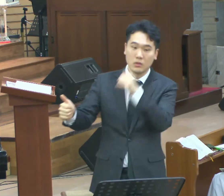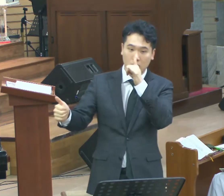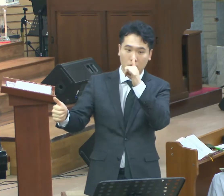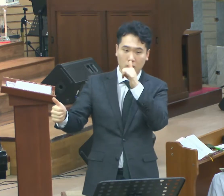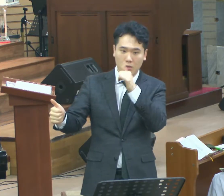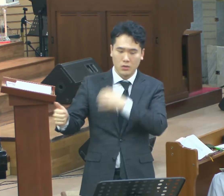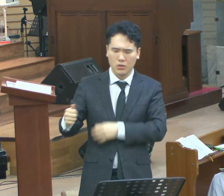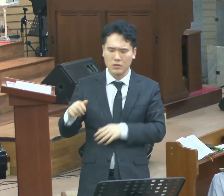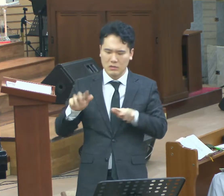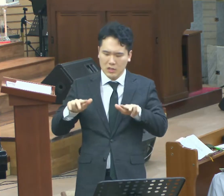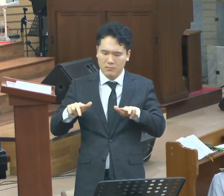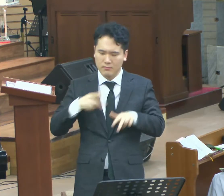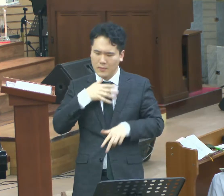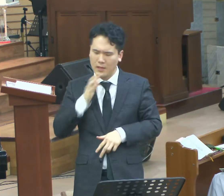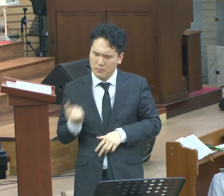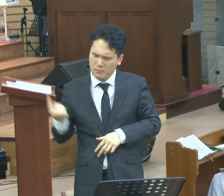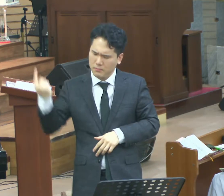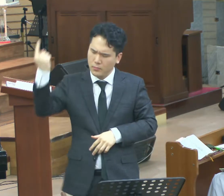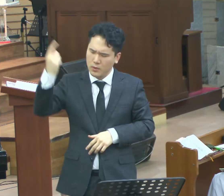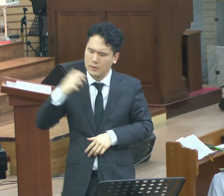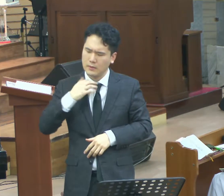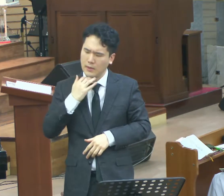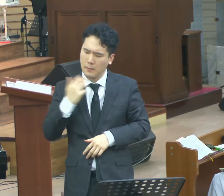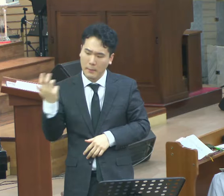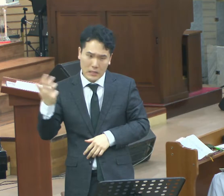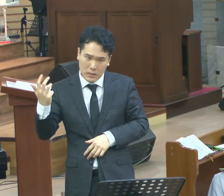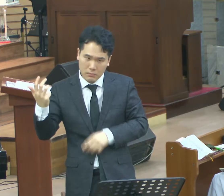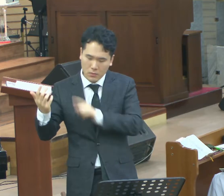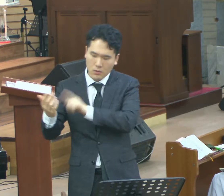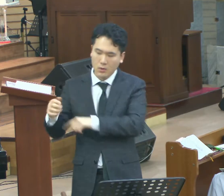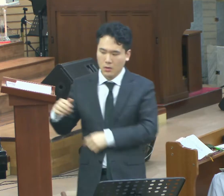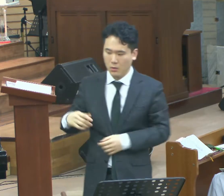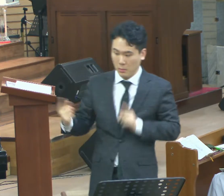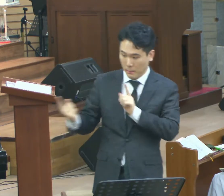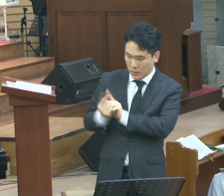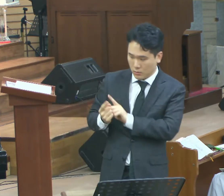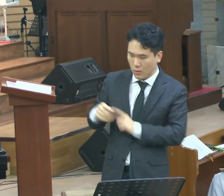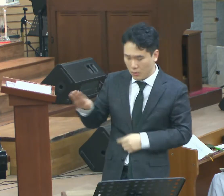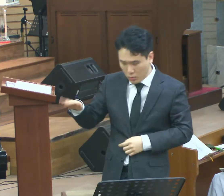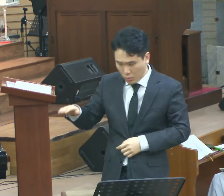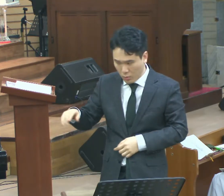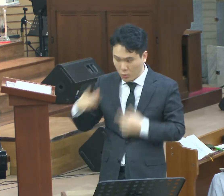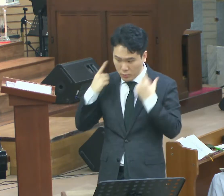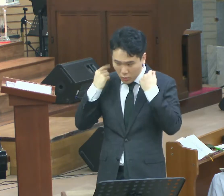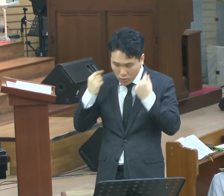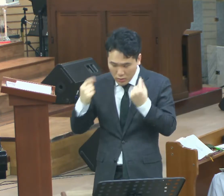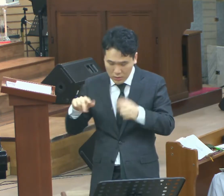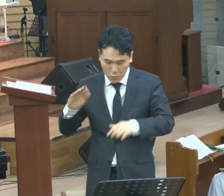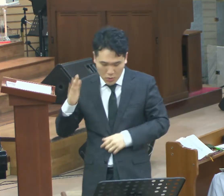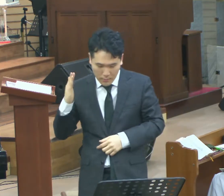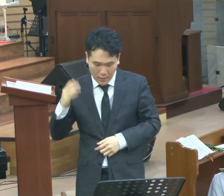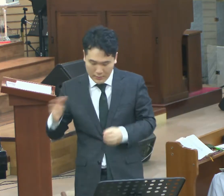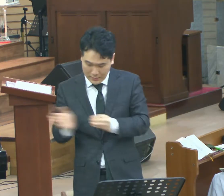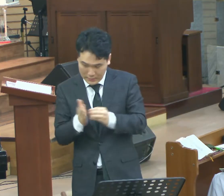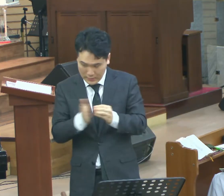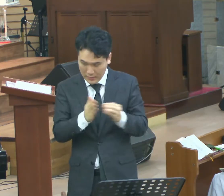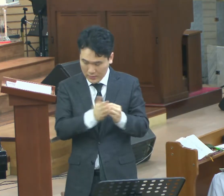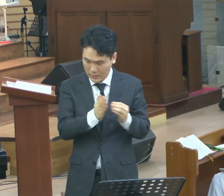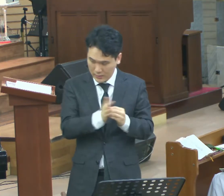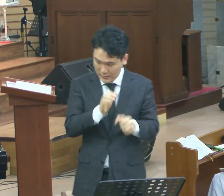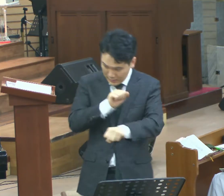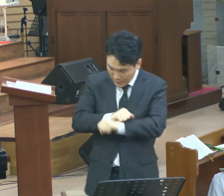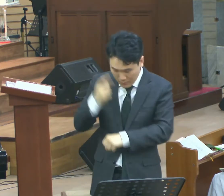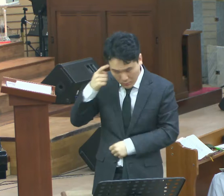그러냐면 큰일 날라고. 한번 삐끗하면 이제는 큰일 난다는 거예요. 이제는 탁구 치면 안 된다는 거예요. 여러분